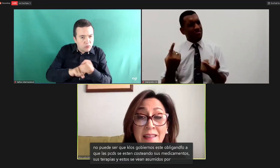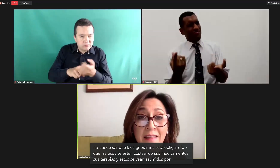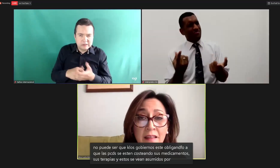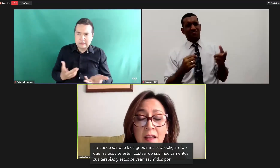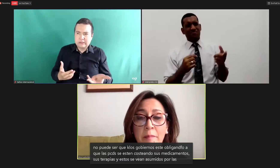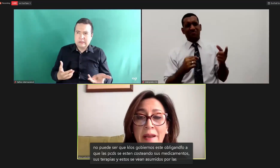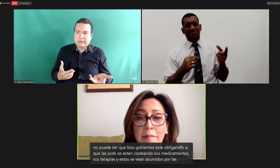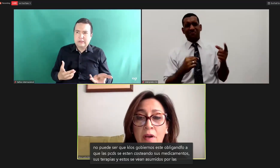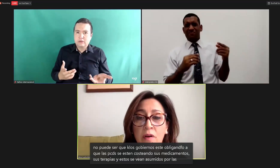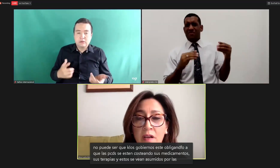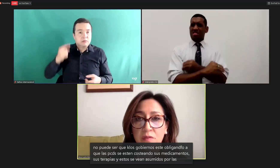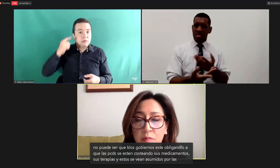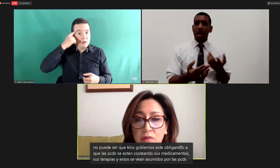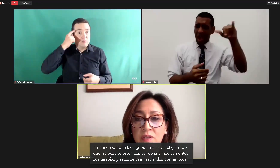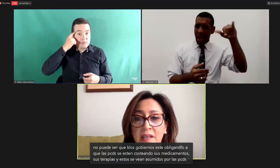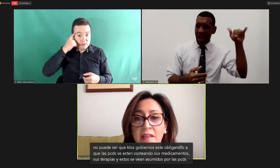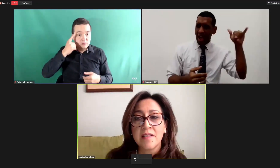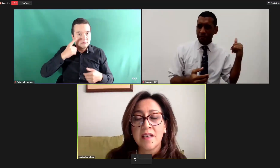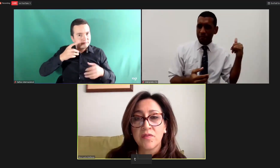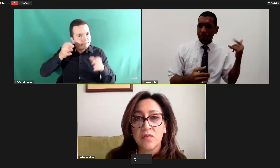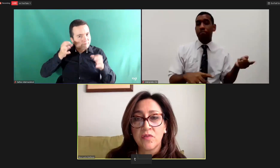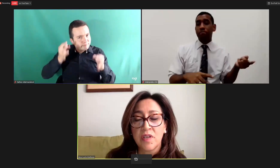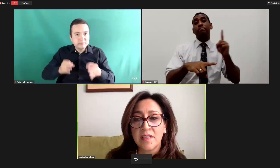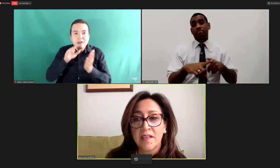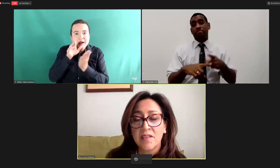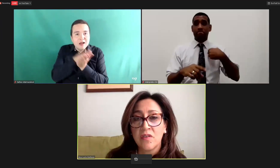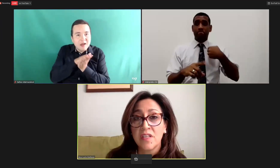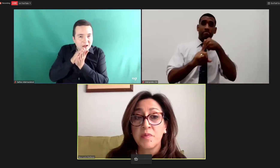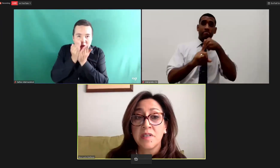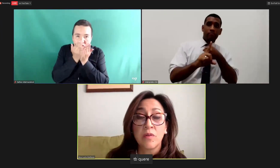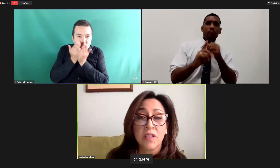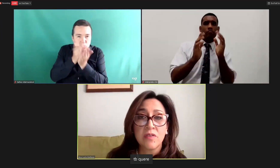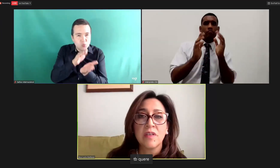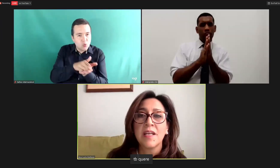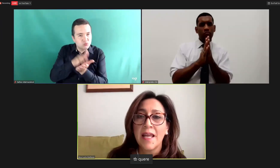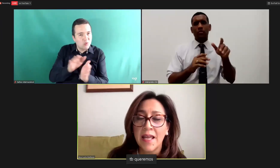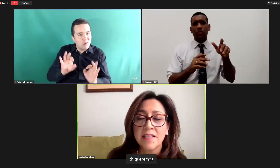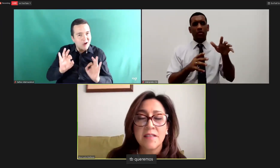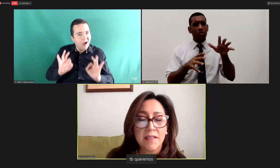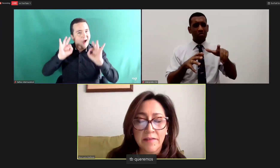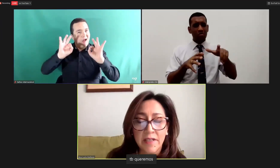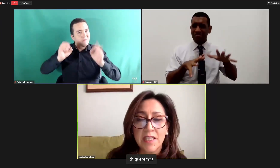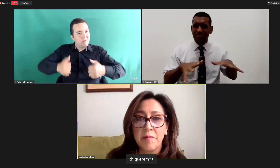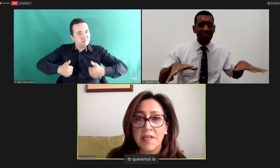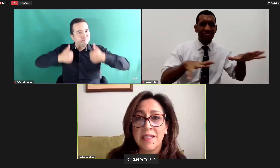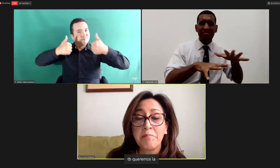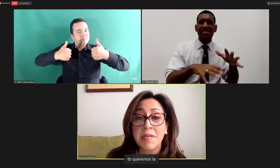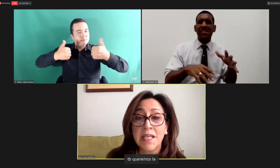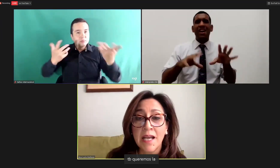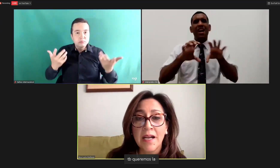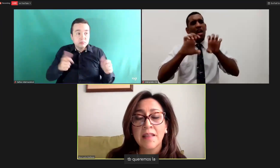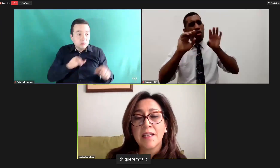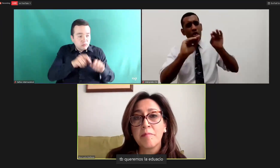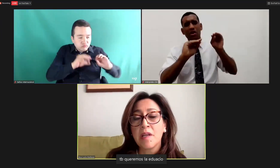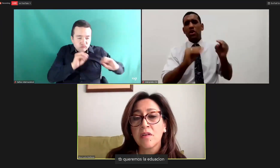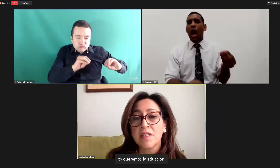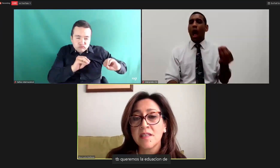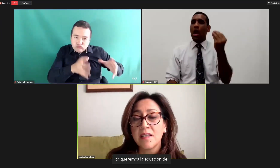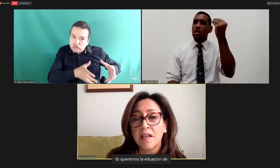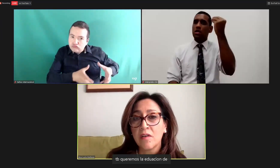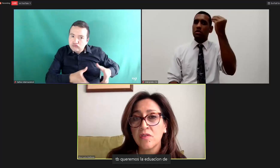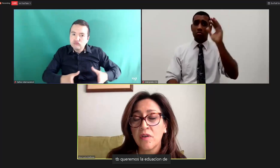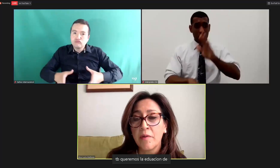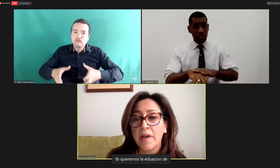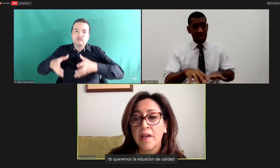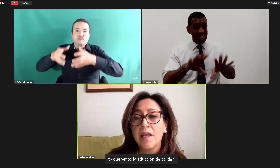de calidad, para mejorar las oportunidades de las futuras generaciones, pues la educación es definitivamente el pilar del empleo